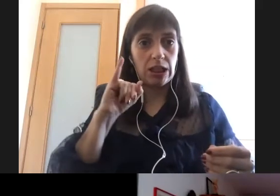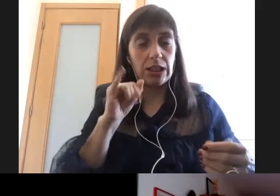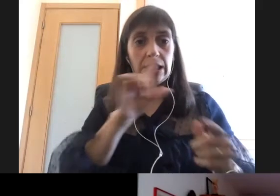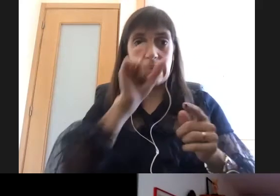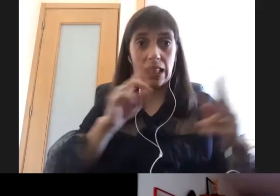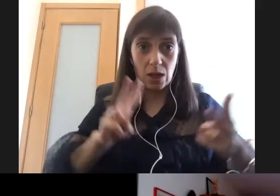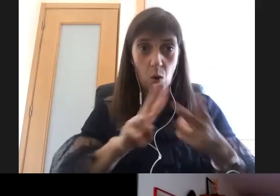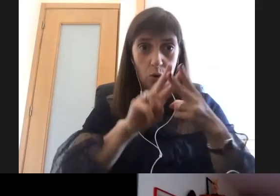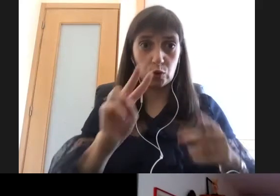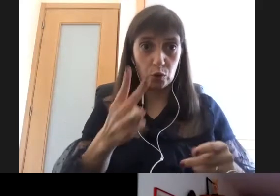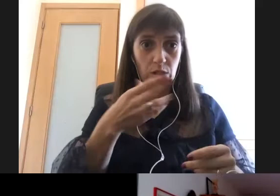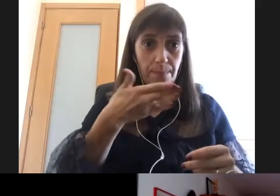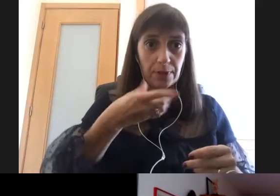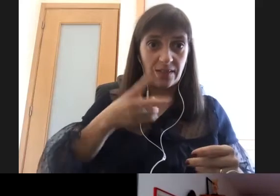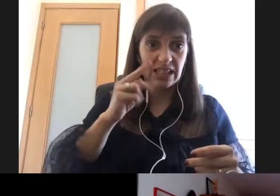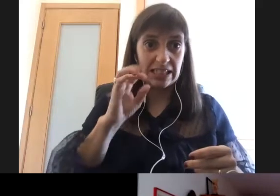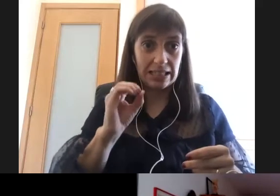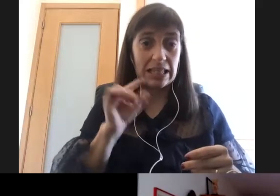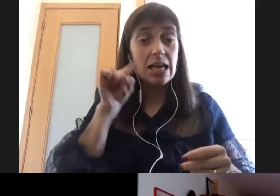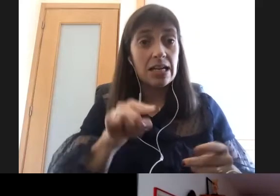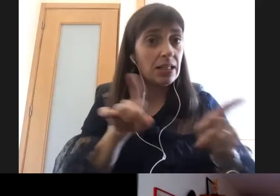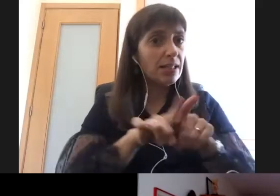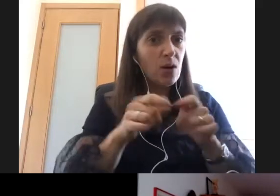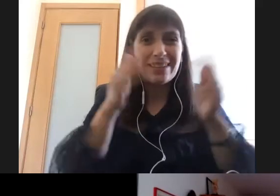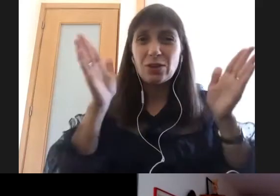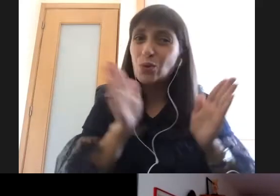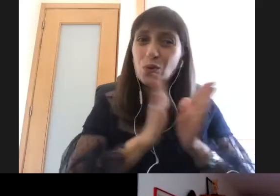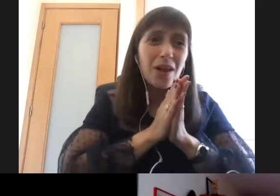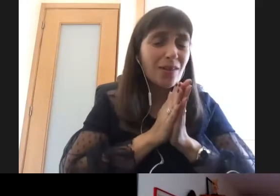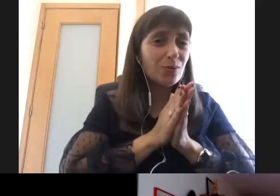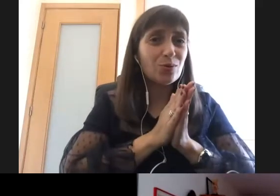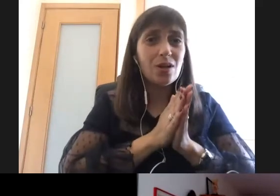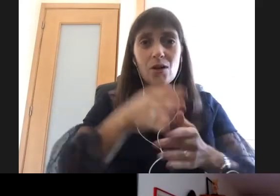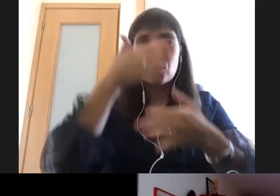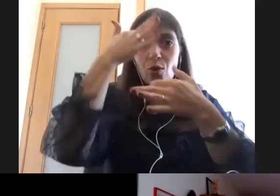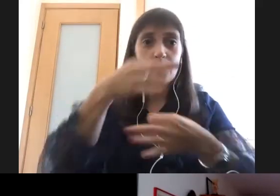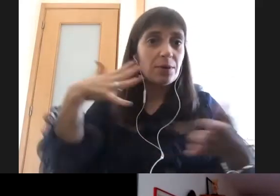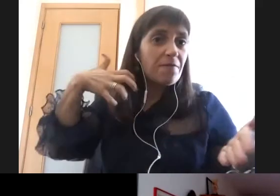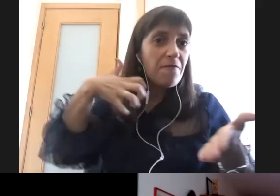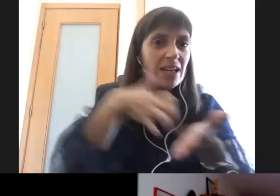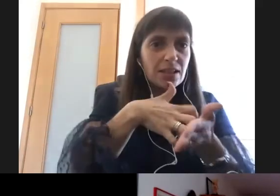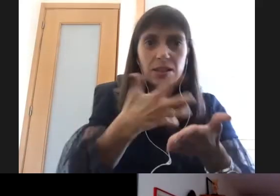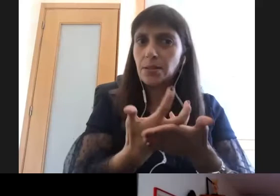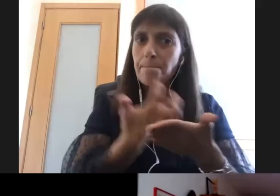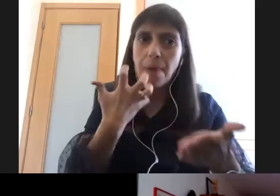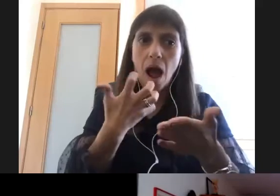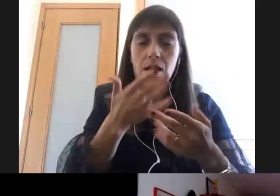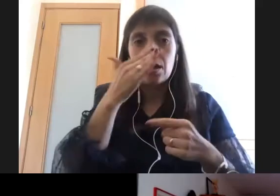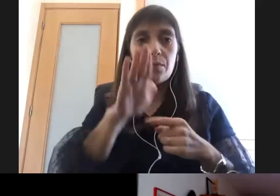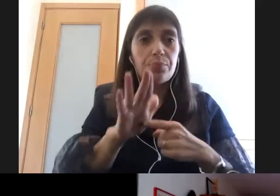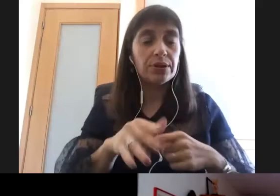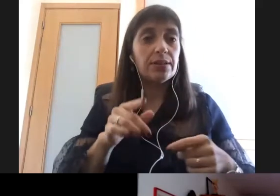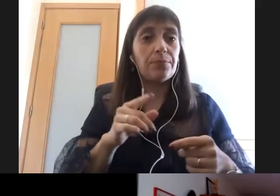E ela tem todos os rituais fascistas muito marcantes. Os